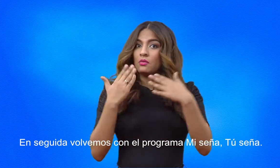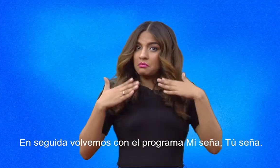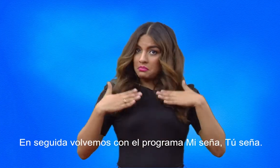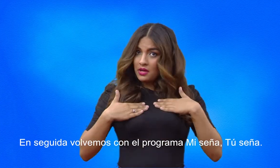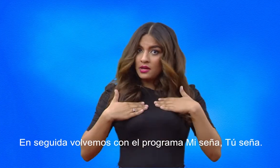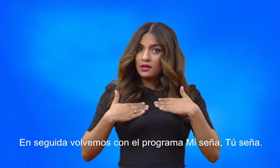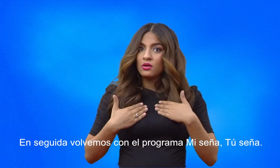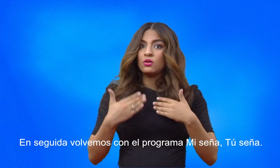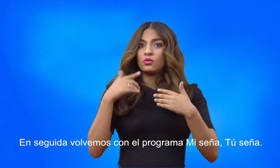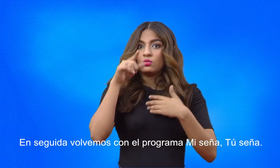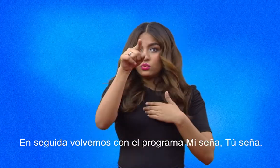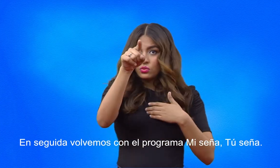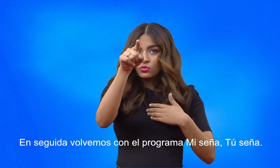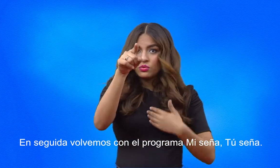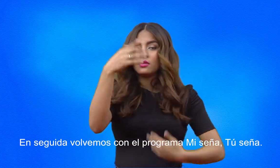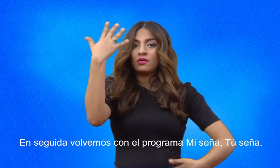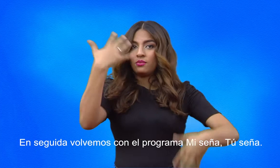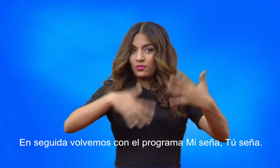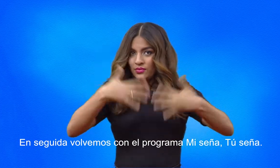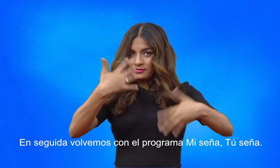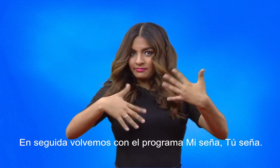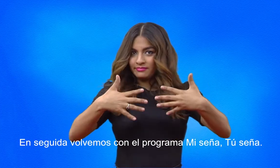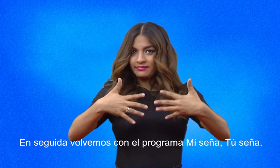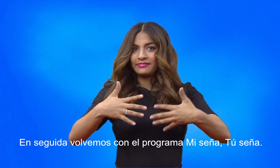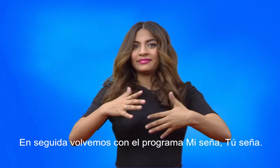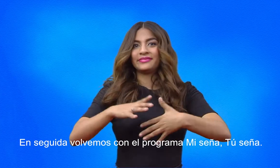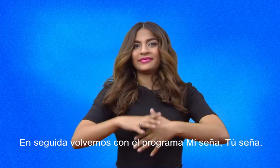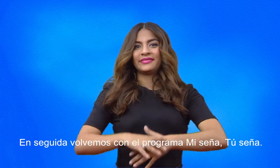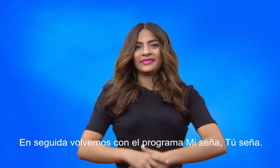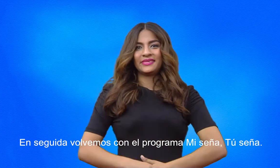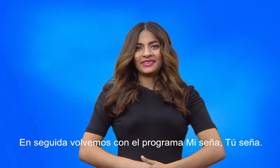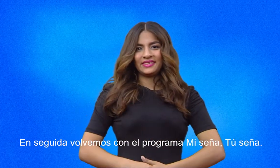Mi Seña, Tu Seña.